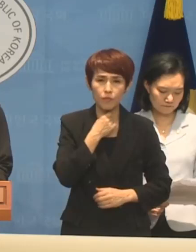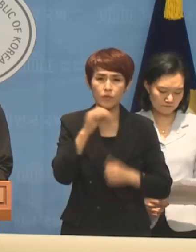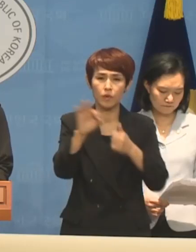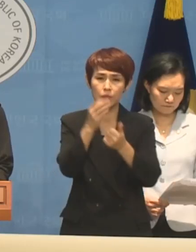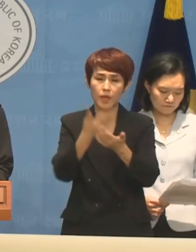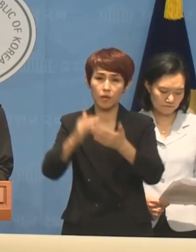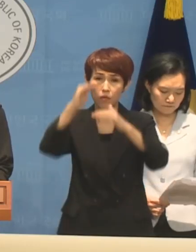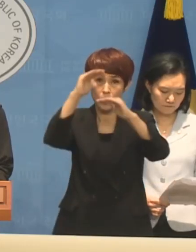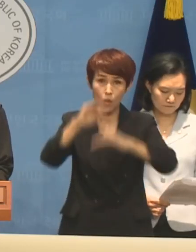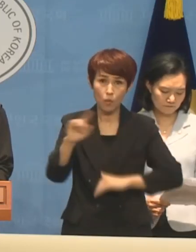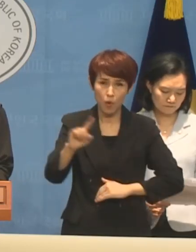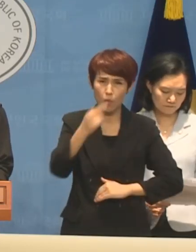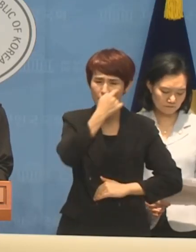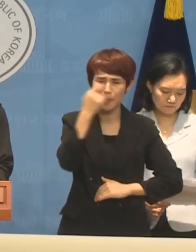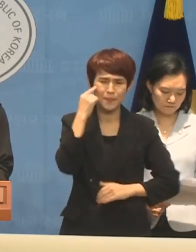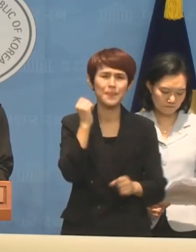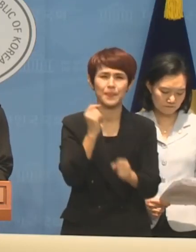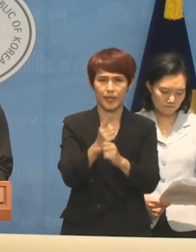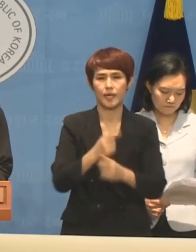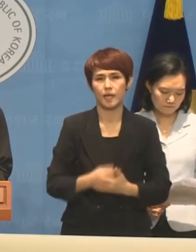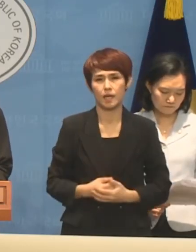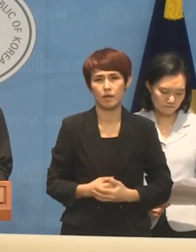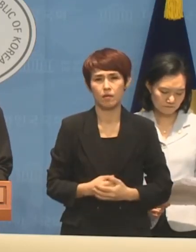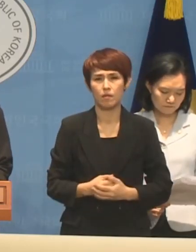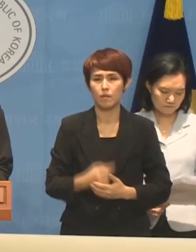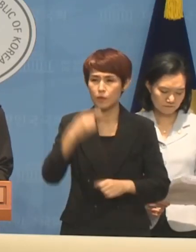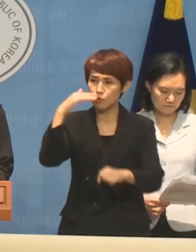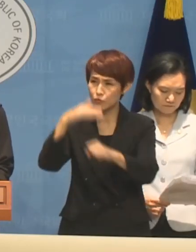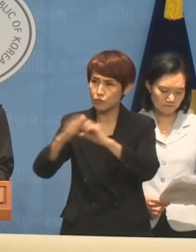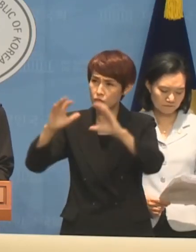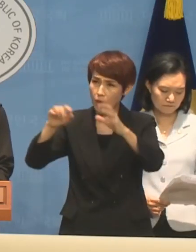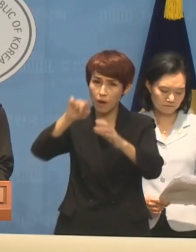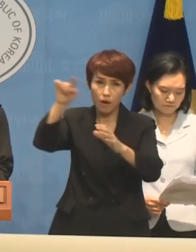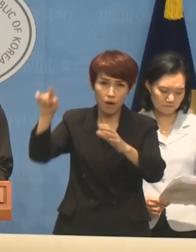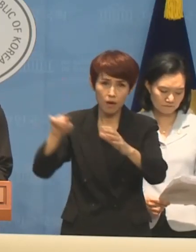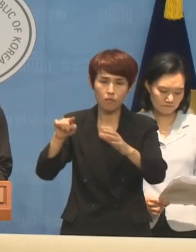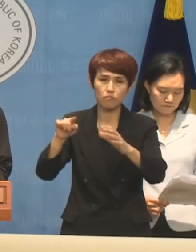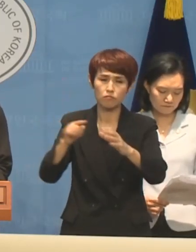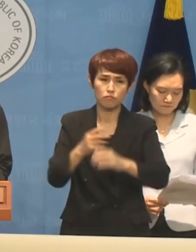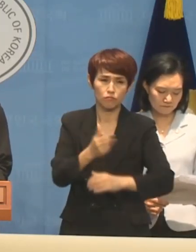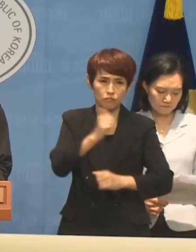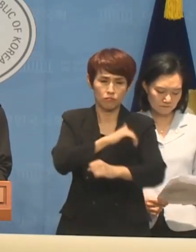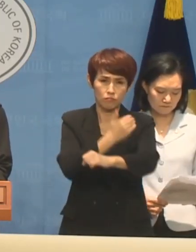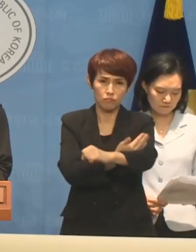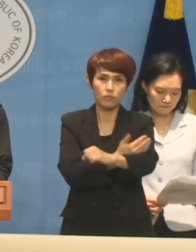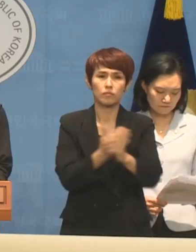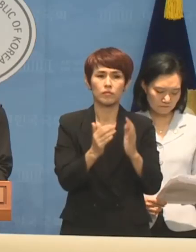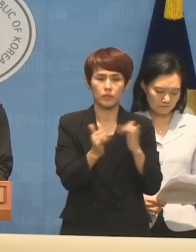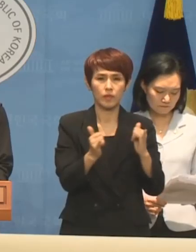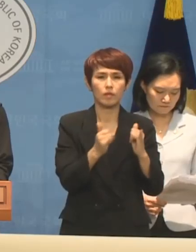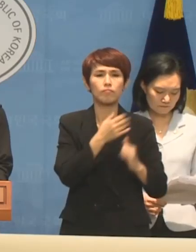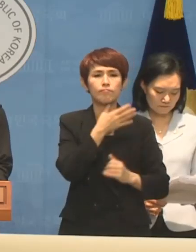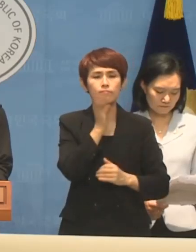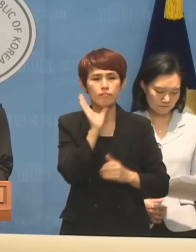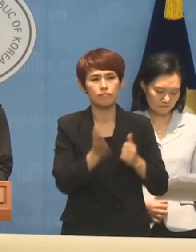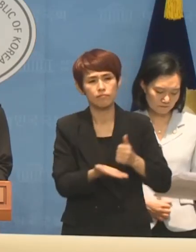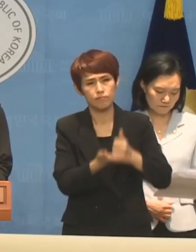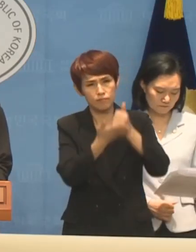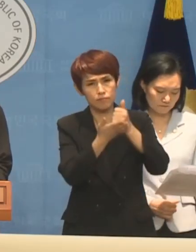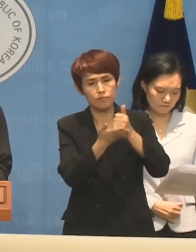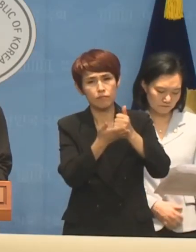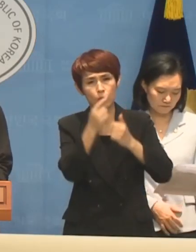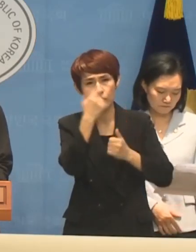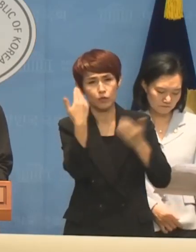개혁의 내용은 이미 확인되었습니다. 다른 민주주의 국가들이 주권자인 시민의 존엄한 노후를